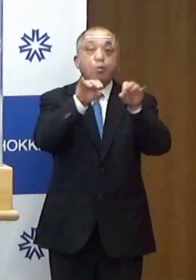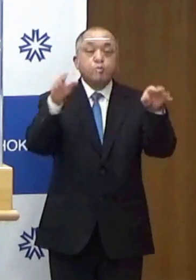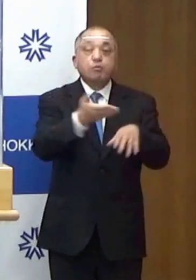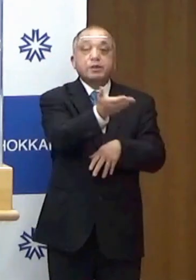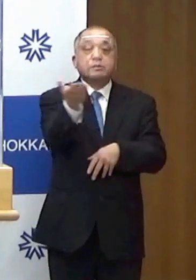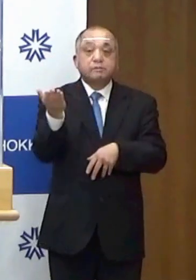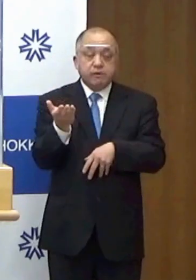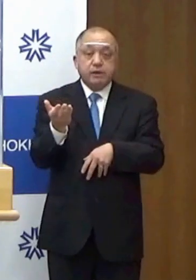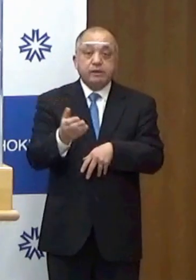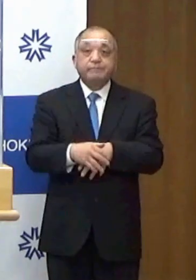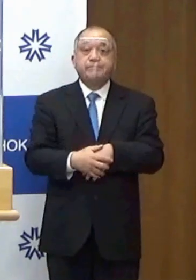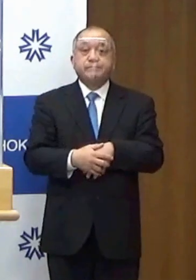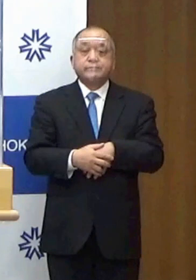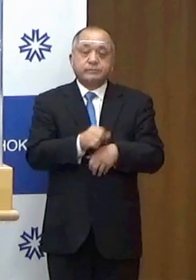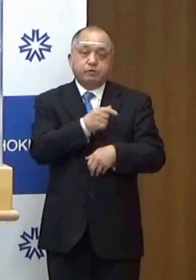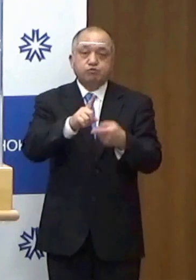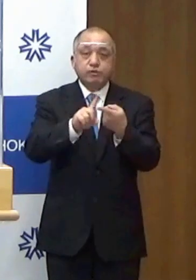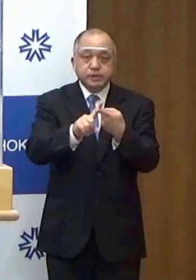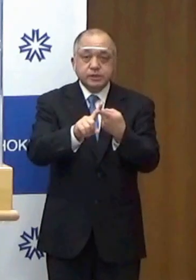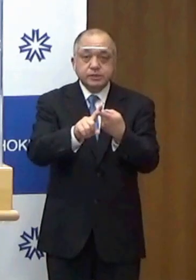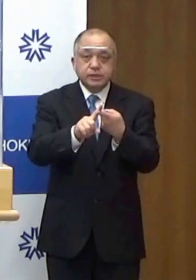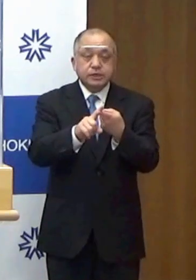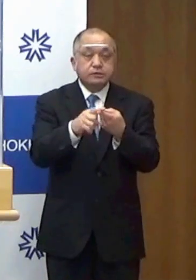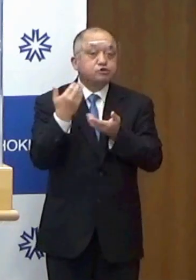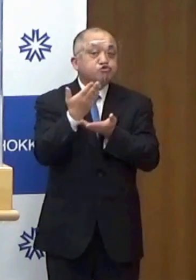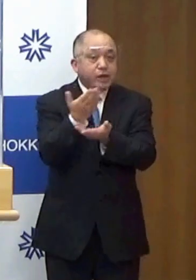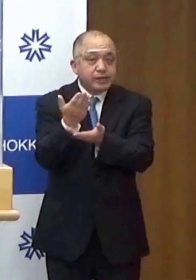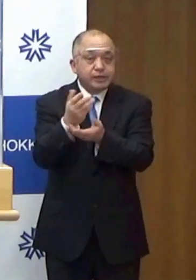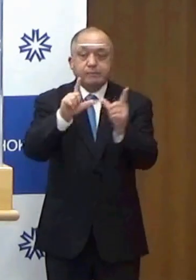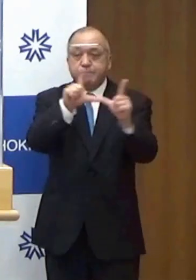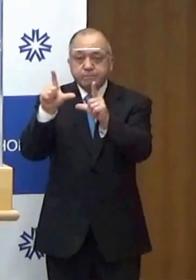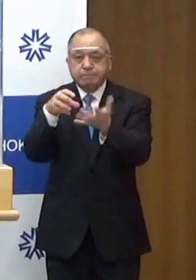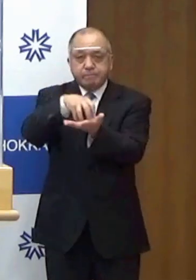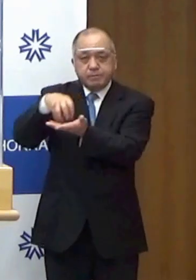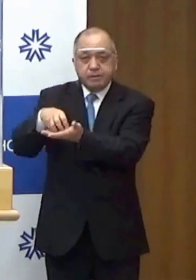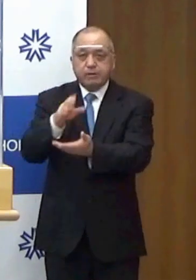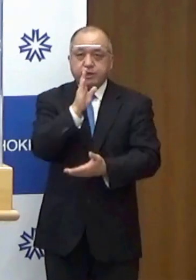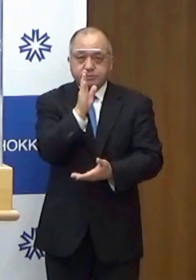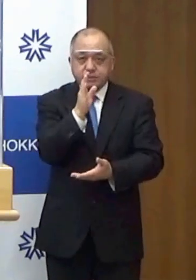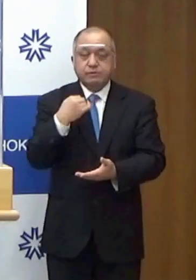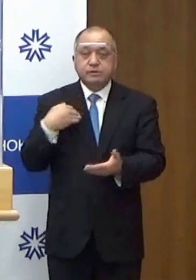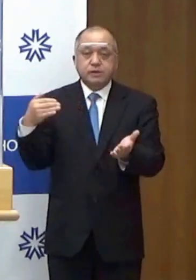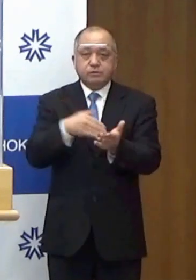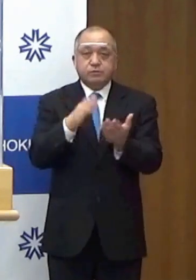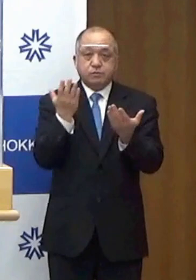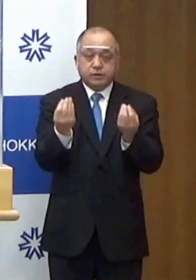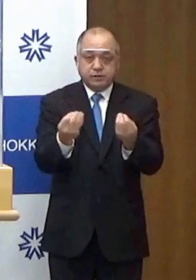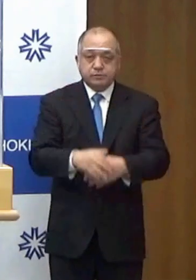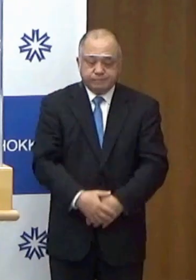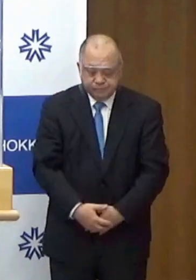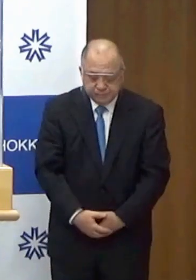皆様におかれましては積極的に取材報道のご協力をお願い申し上げます。私会場です。